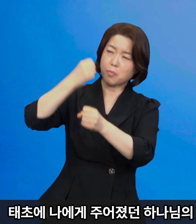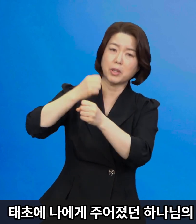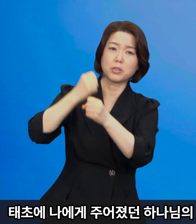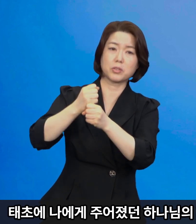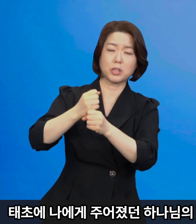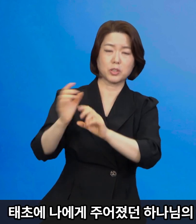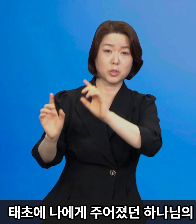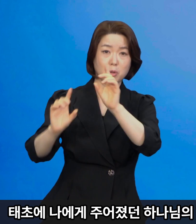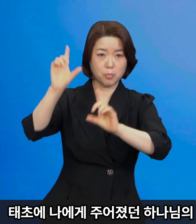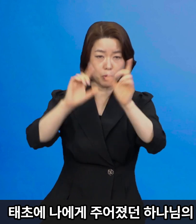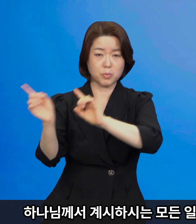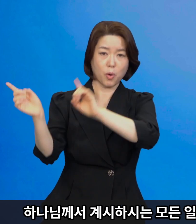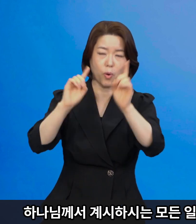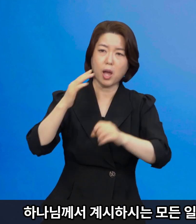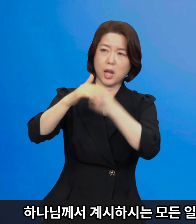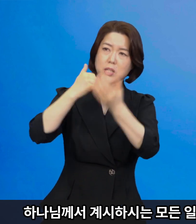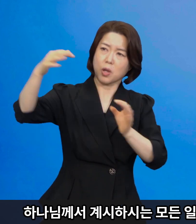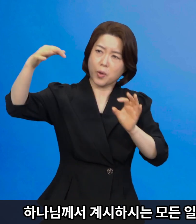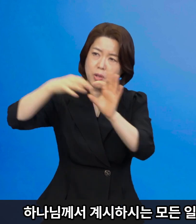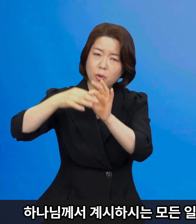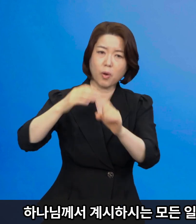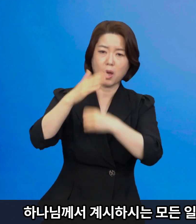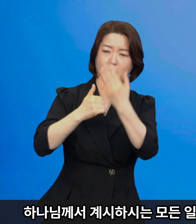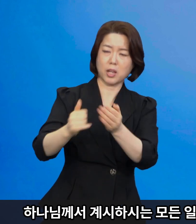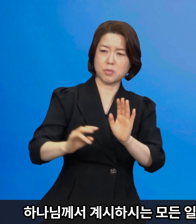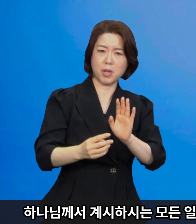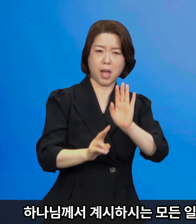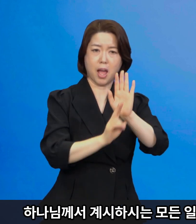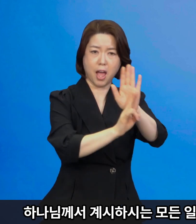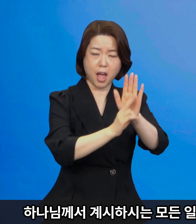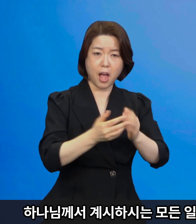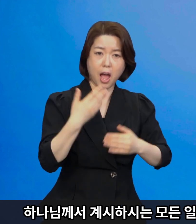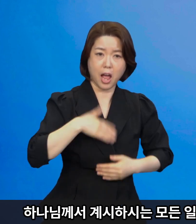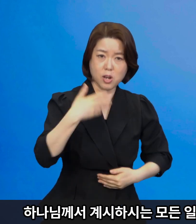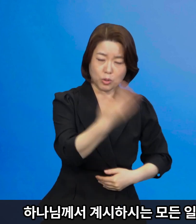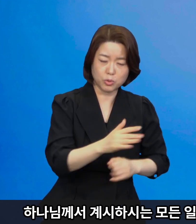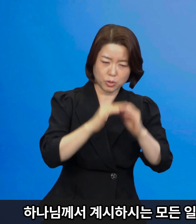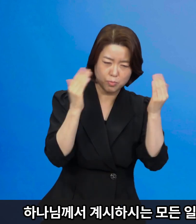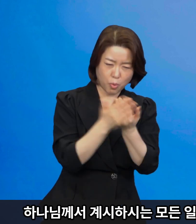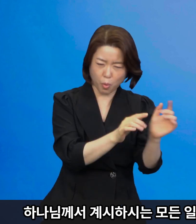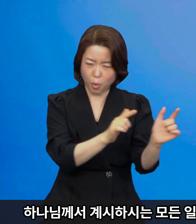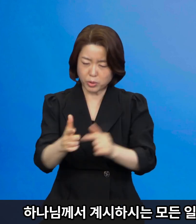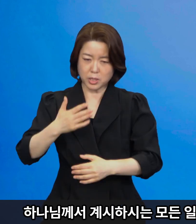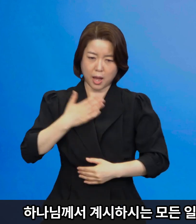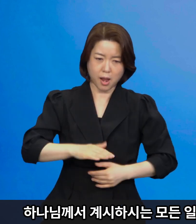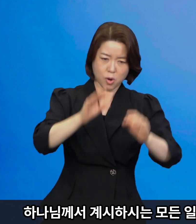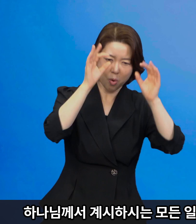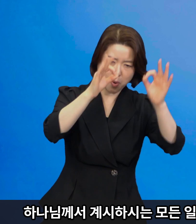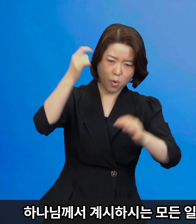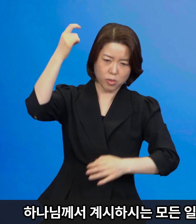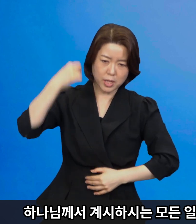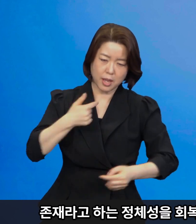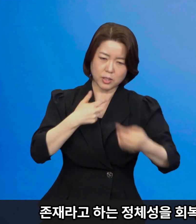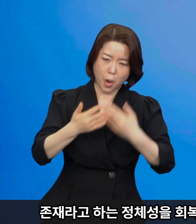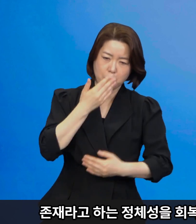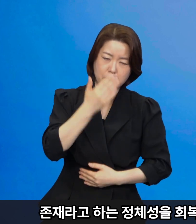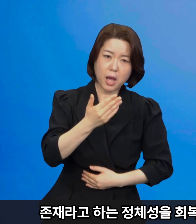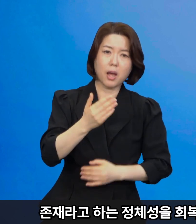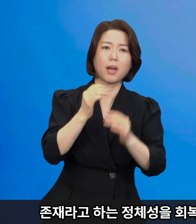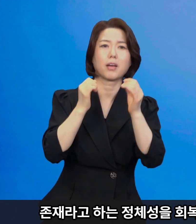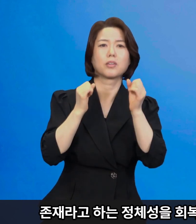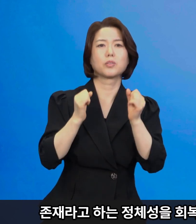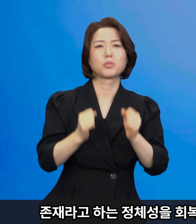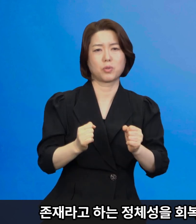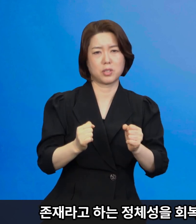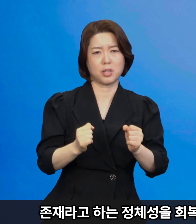회복됨으로써 하나님과 연결되고 하나님께서 계시하시는 모든 일들을 알고 보고 느끼고 경험할 수 있는 존재라고